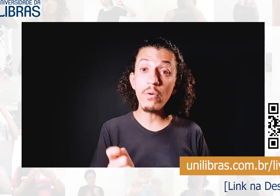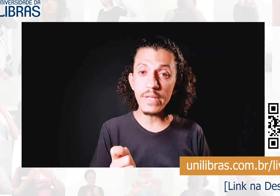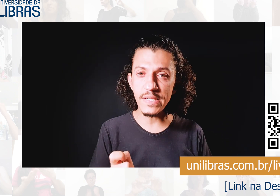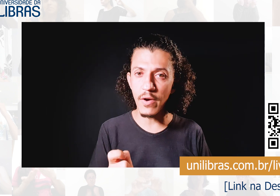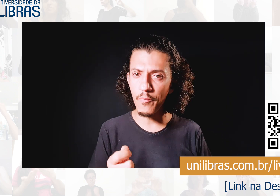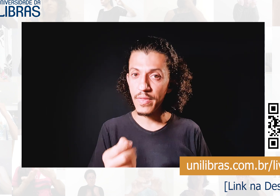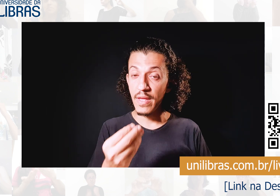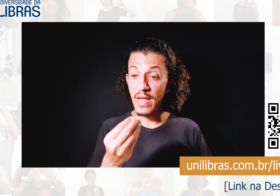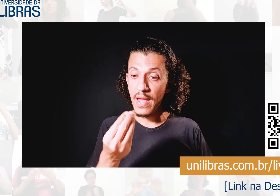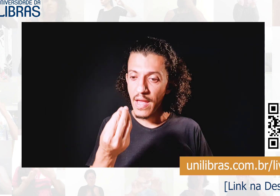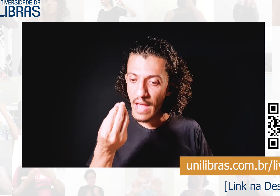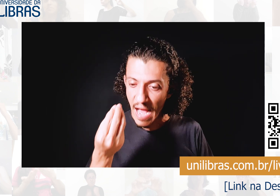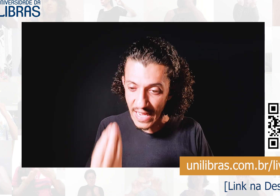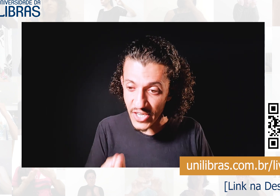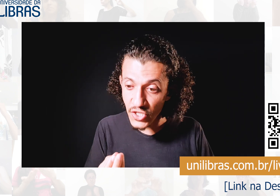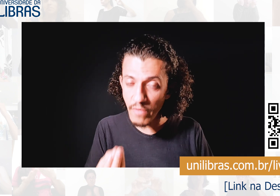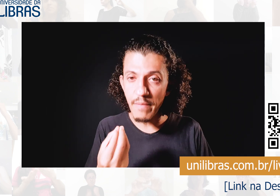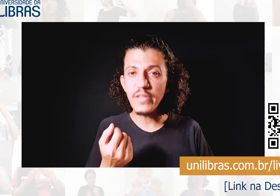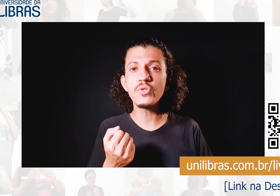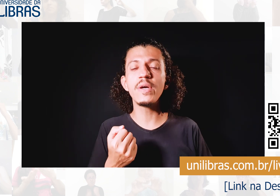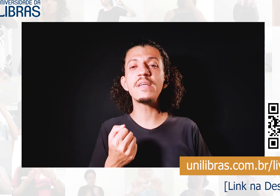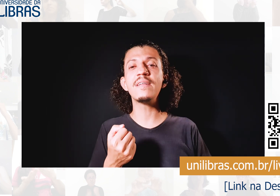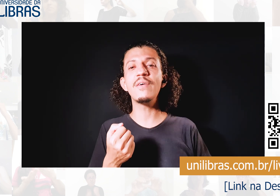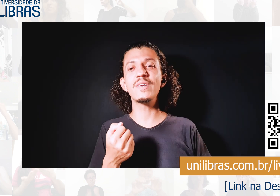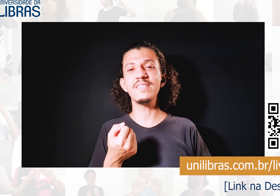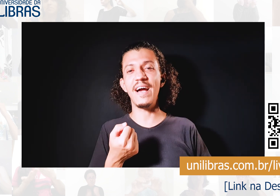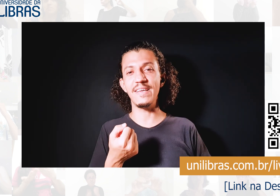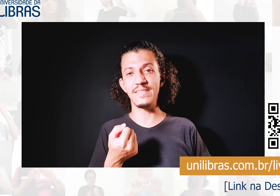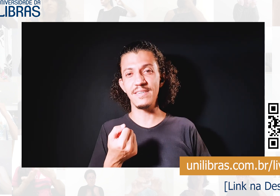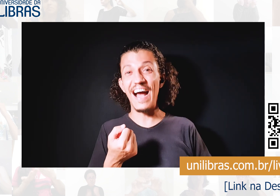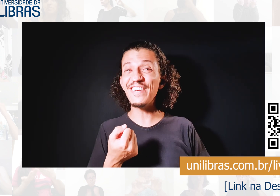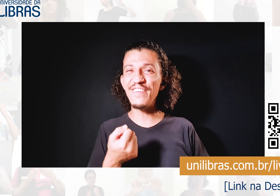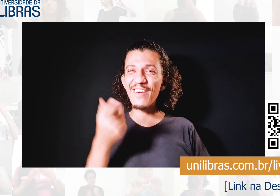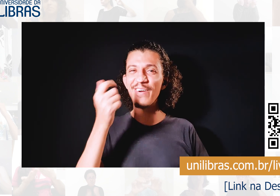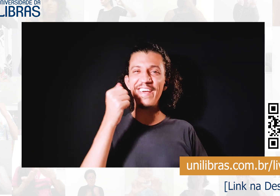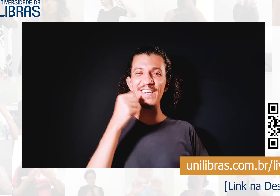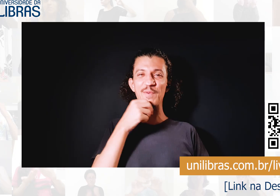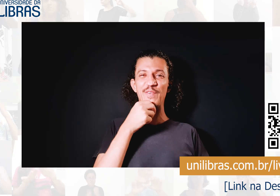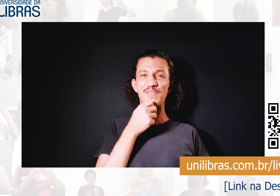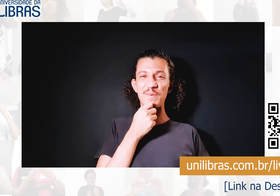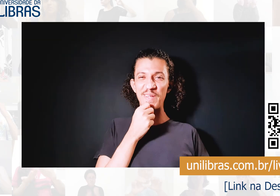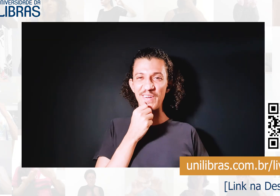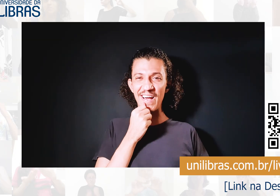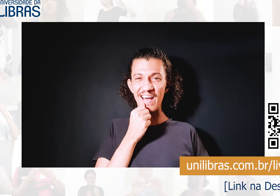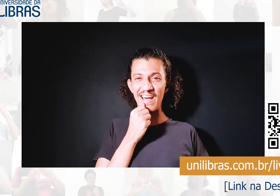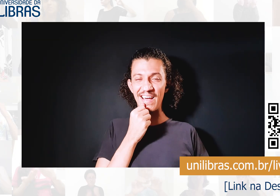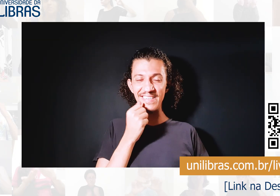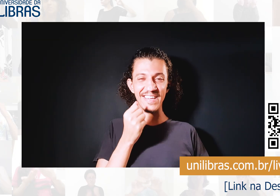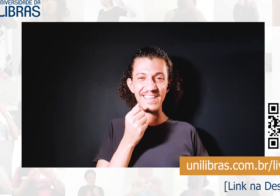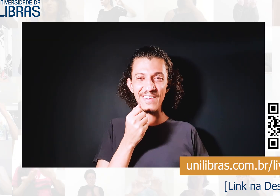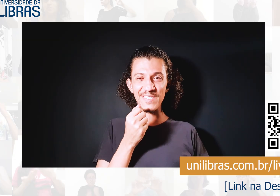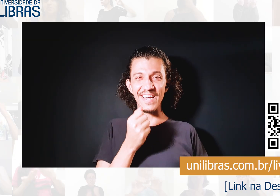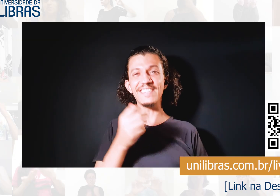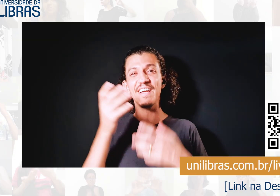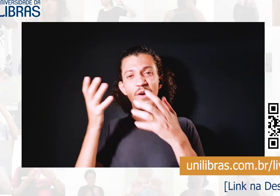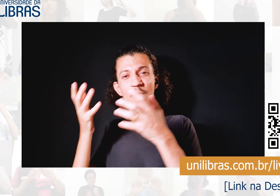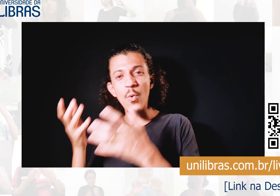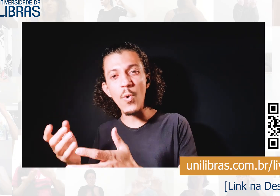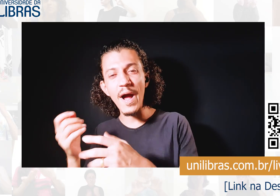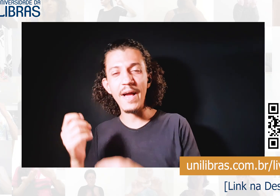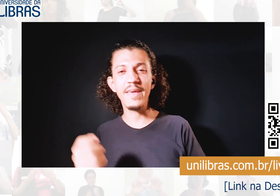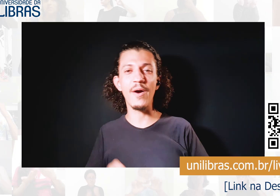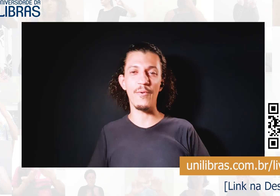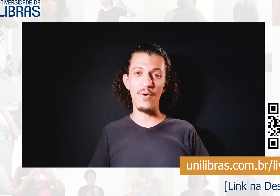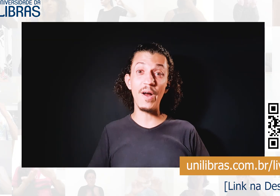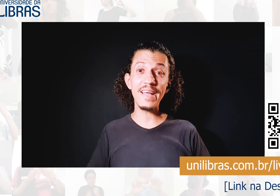o que aconteceu? A gente novamente usou a escrita da língua de sinais. Adivinha com quem que esse professor aprendeu a escrita da língua de sinais?